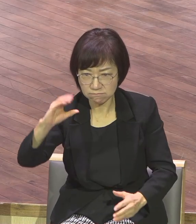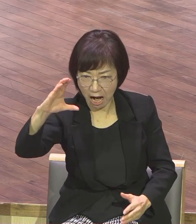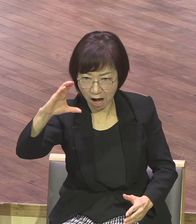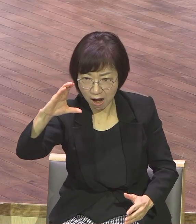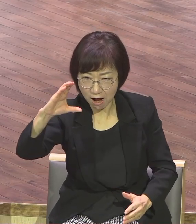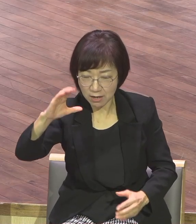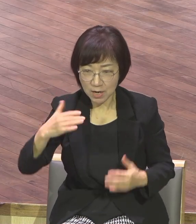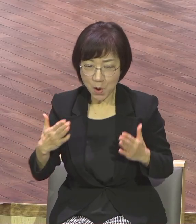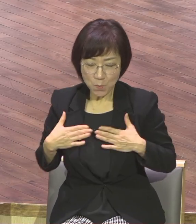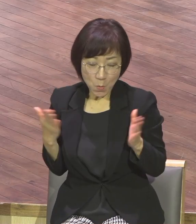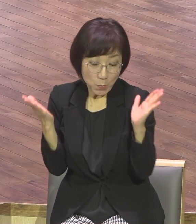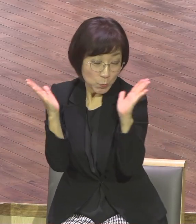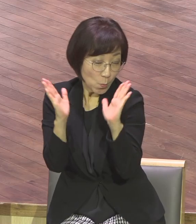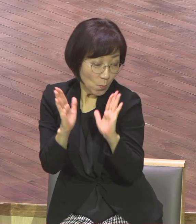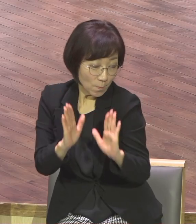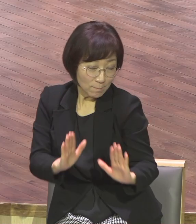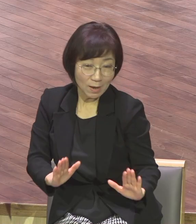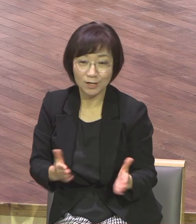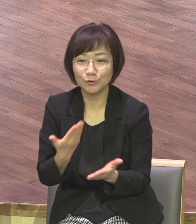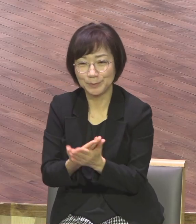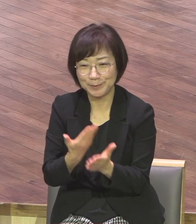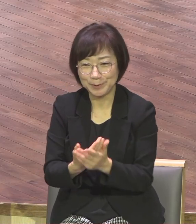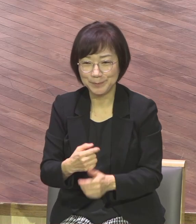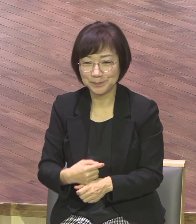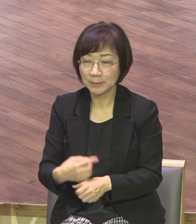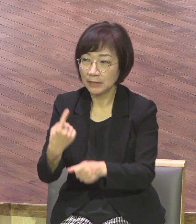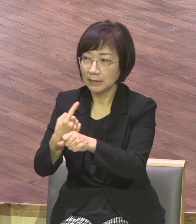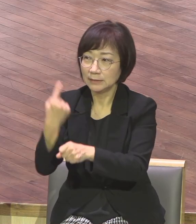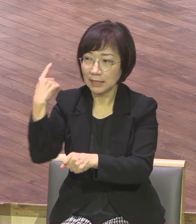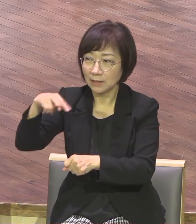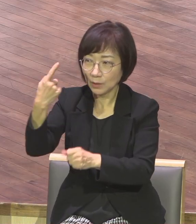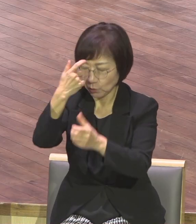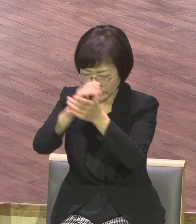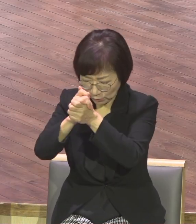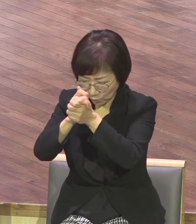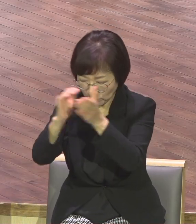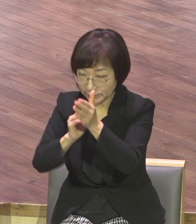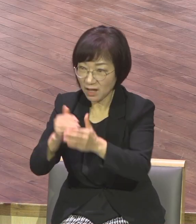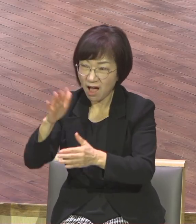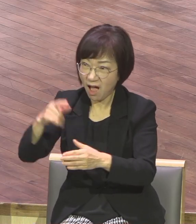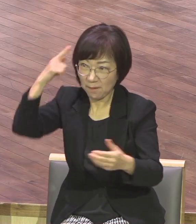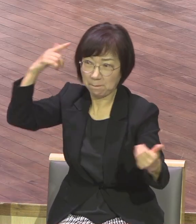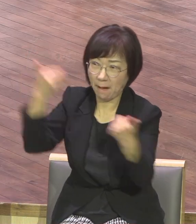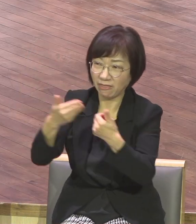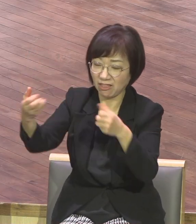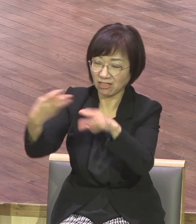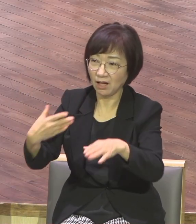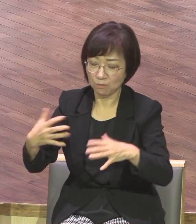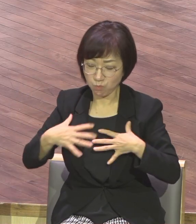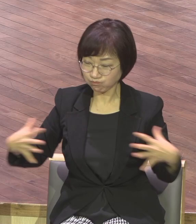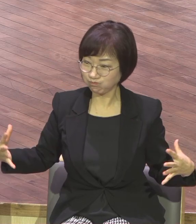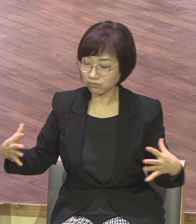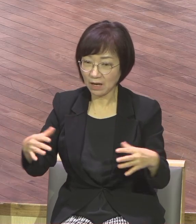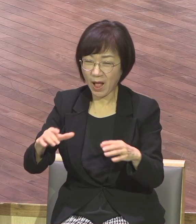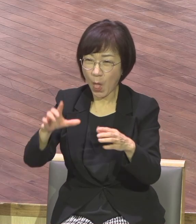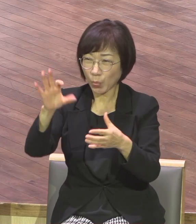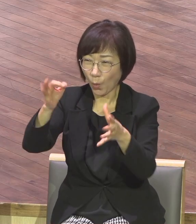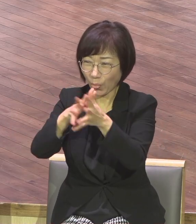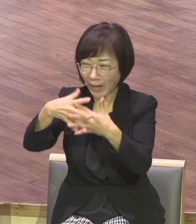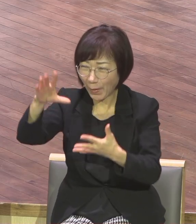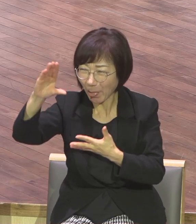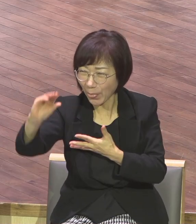지난해에도 이 기도를 드렸는데 주님은 거꾸로 주셨습니다. 올해는 바뀌는 일이 없도록 해주세요.